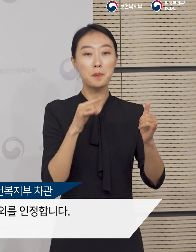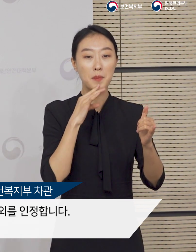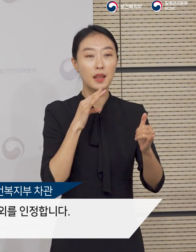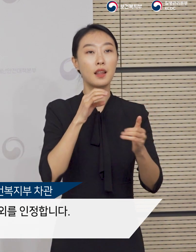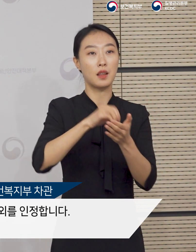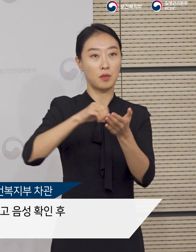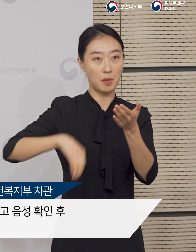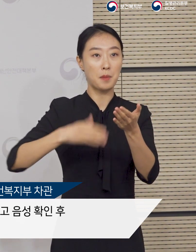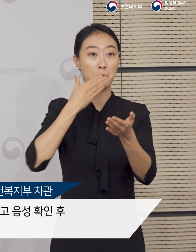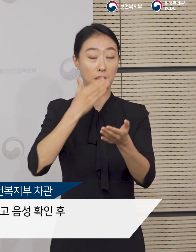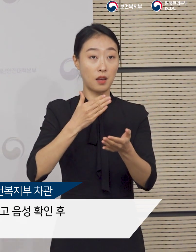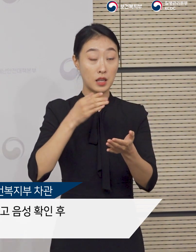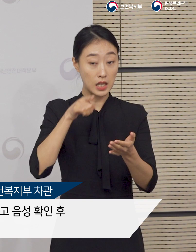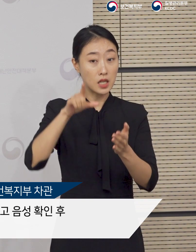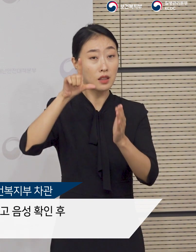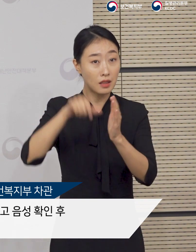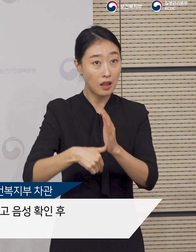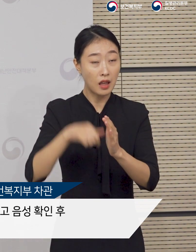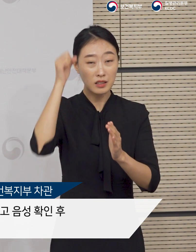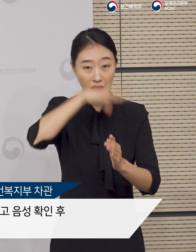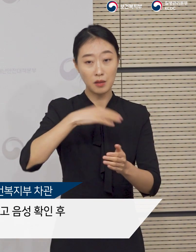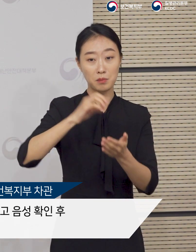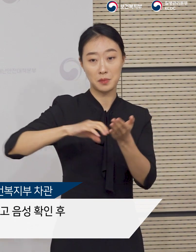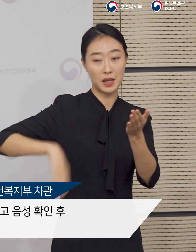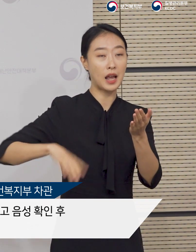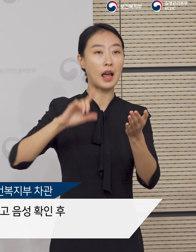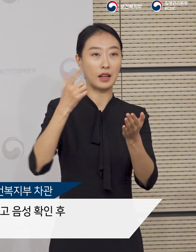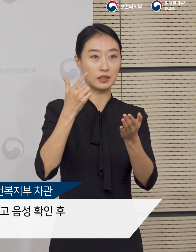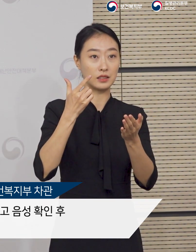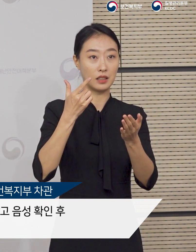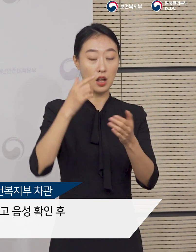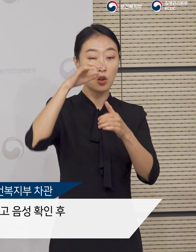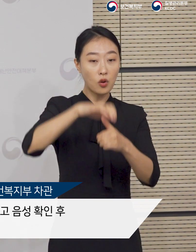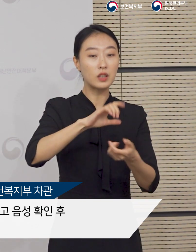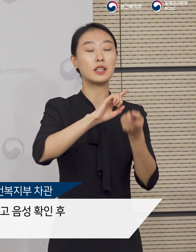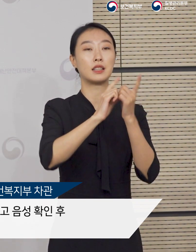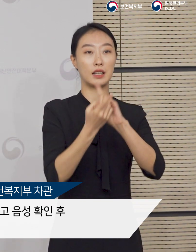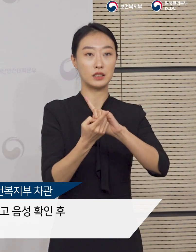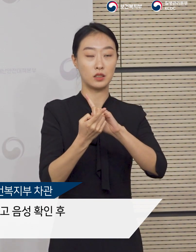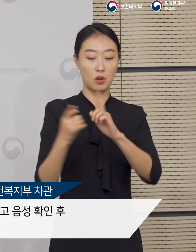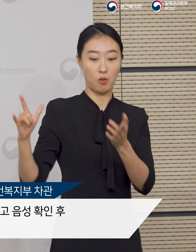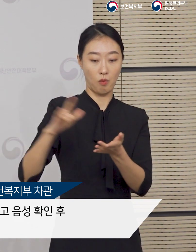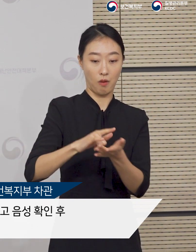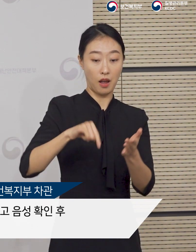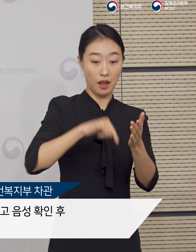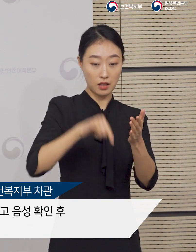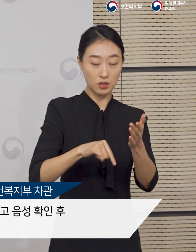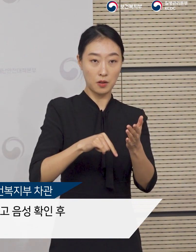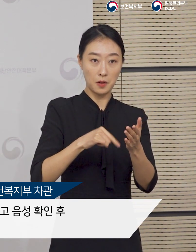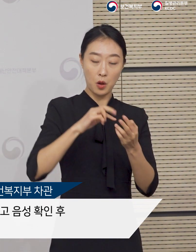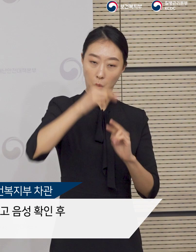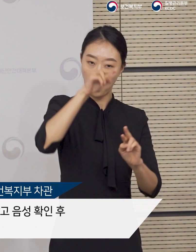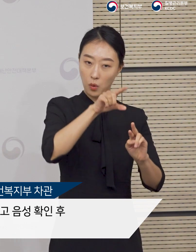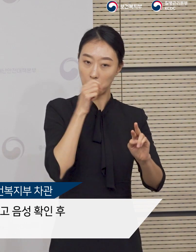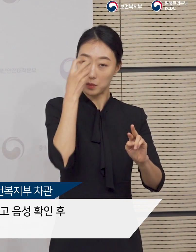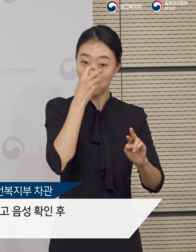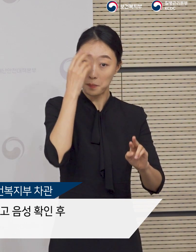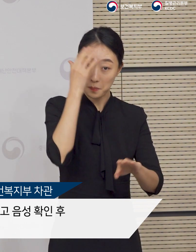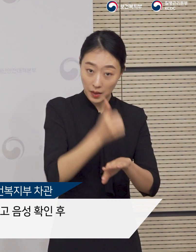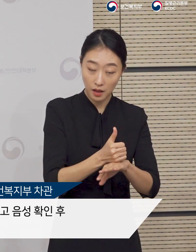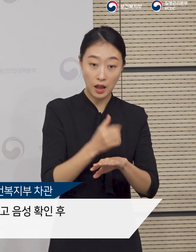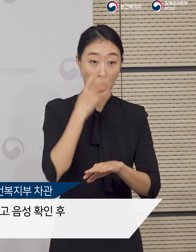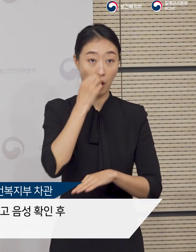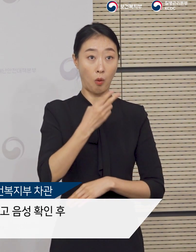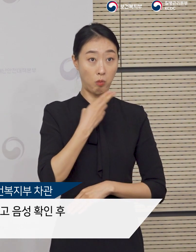인정합니다. 이 경우에도 격리 대신 공항 내에서 진단검사를 받고 음성 확인 후